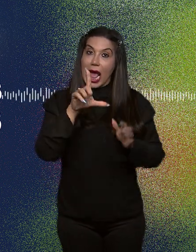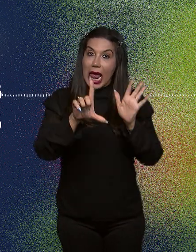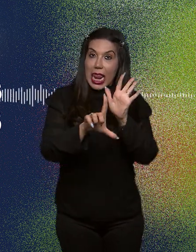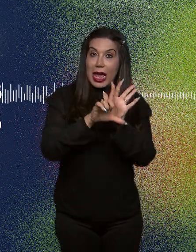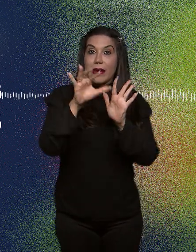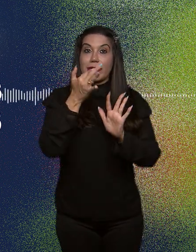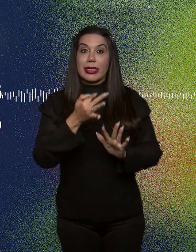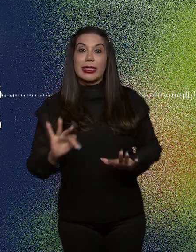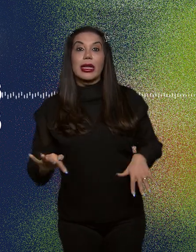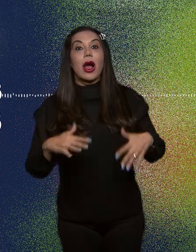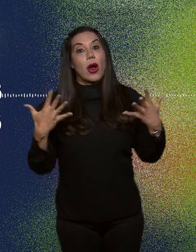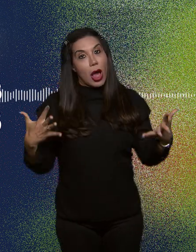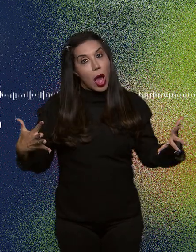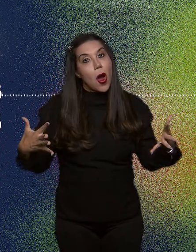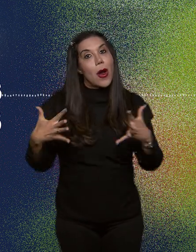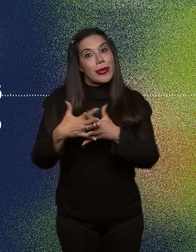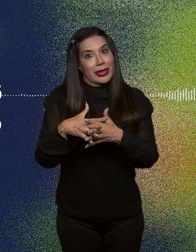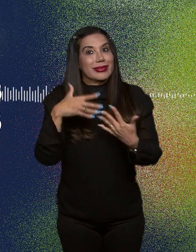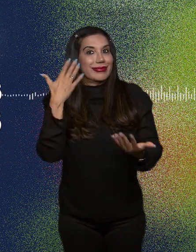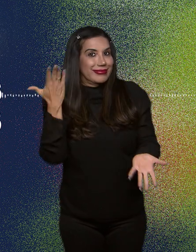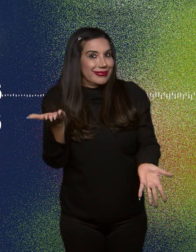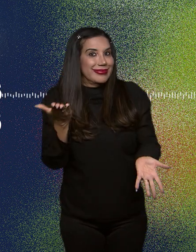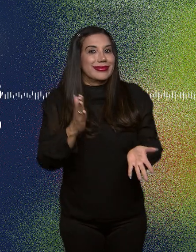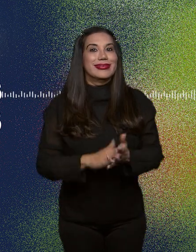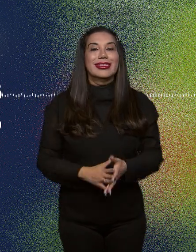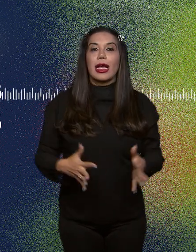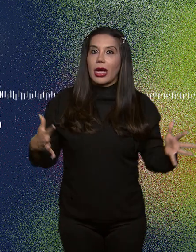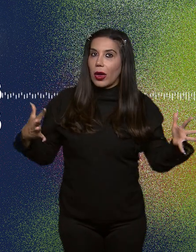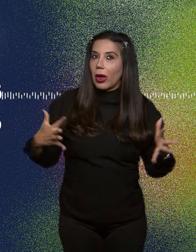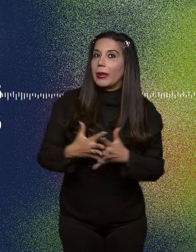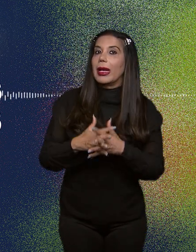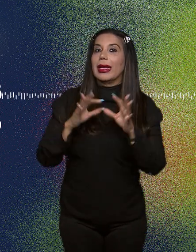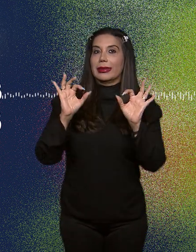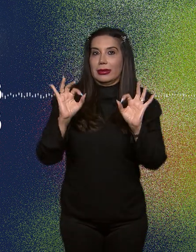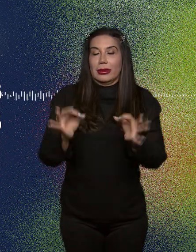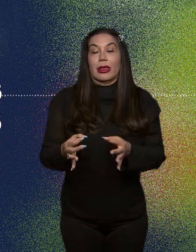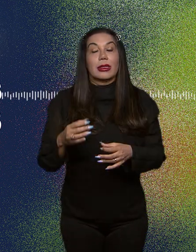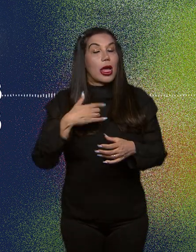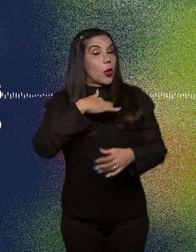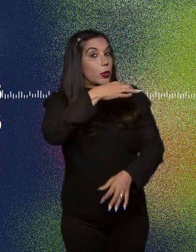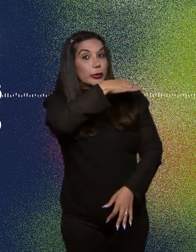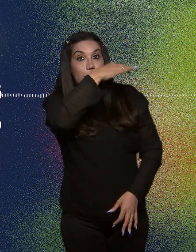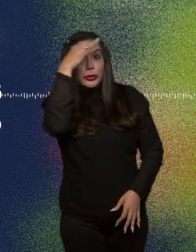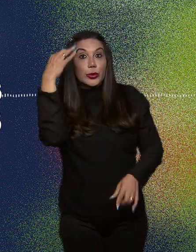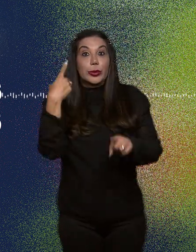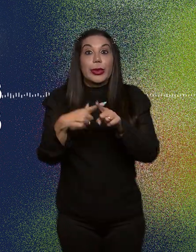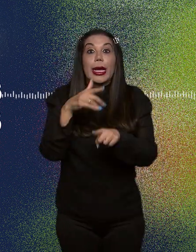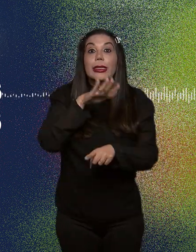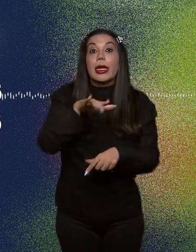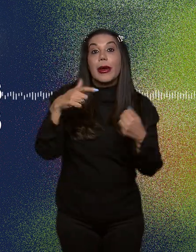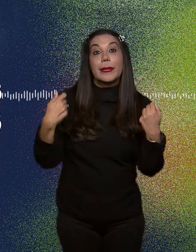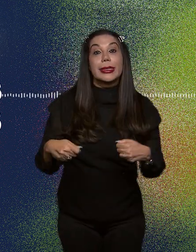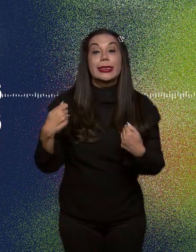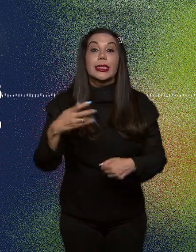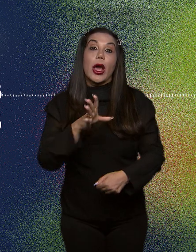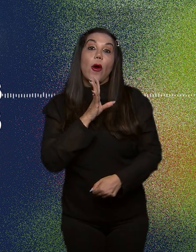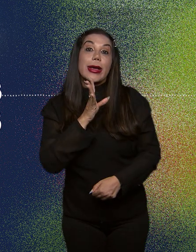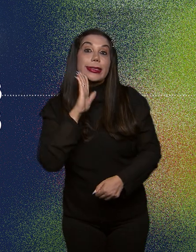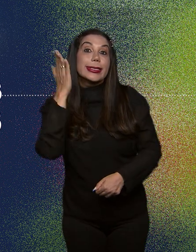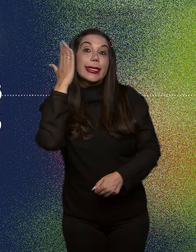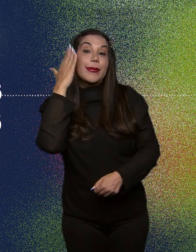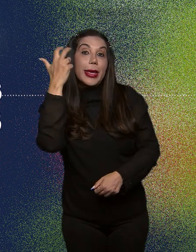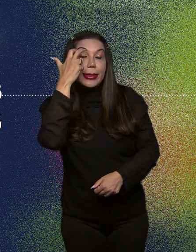federal. Então é bastante complexo, sabe? Complexo demais. Eu ainda não entendi por que as crianças precisam saber de